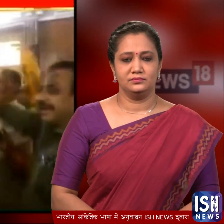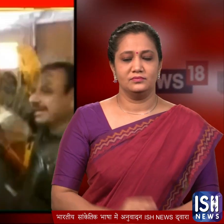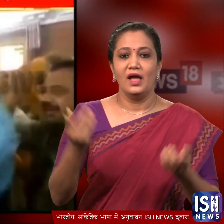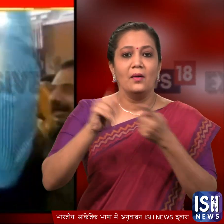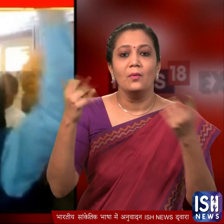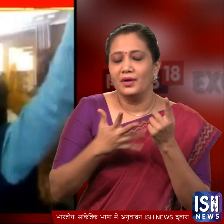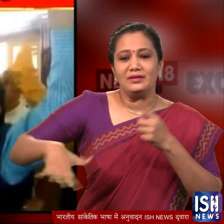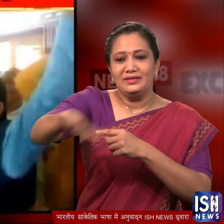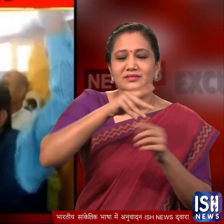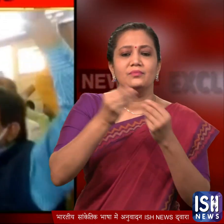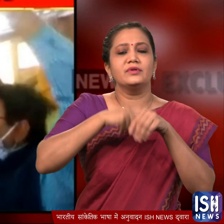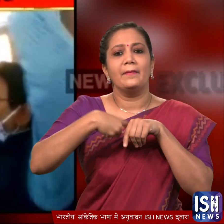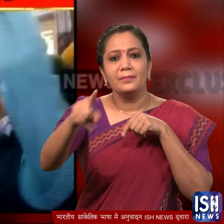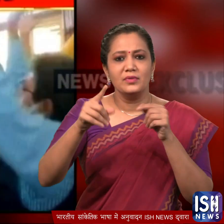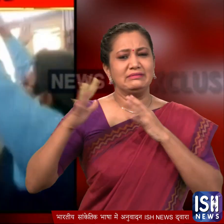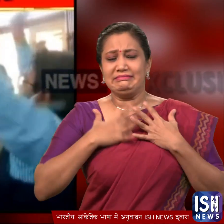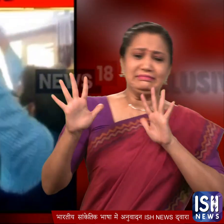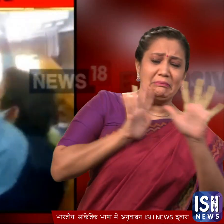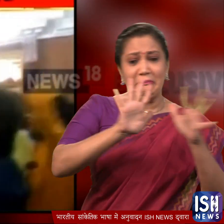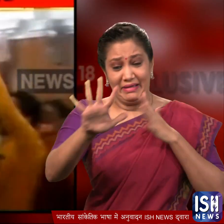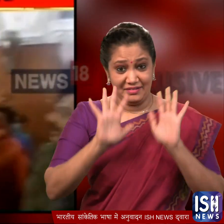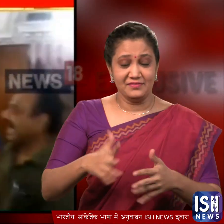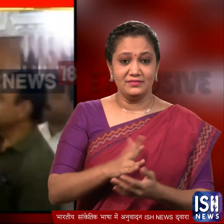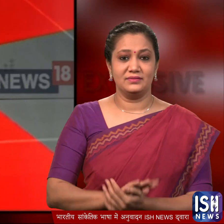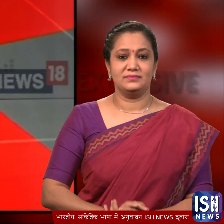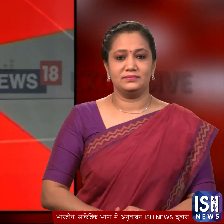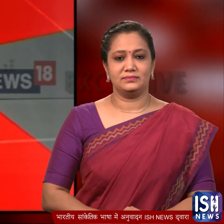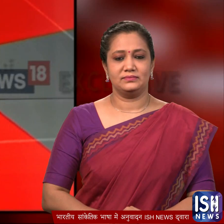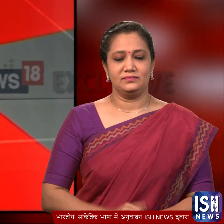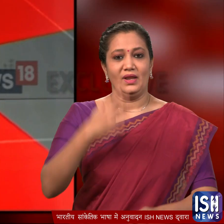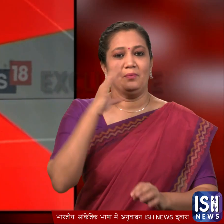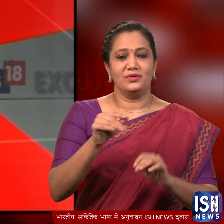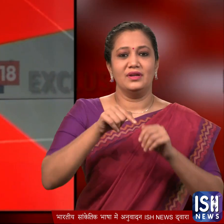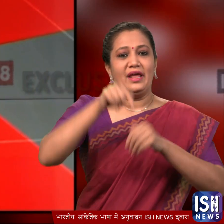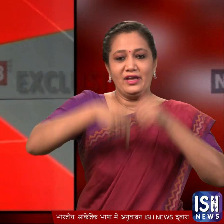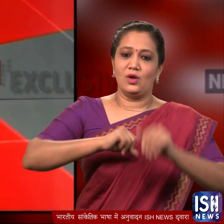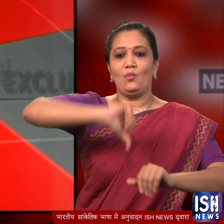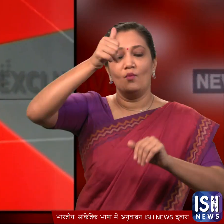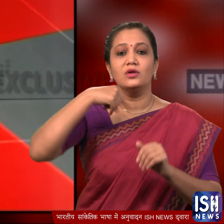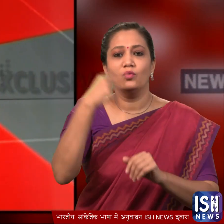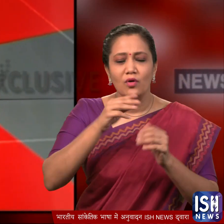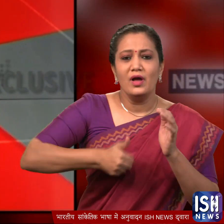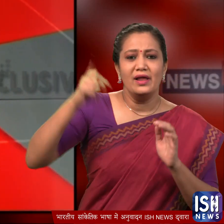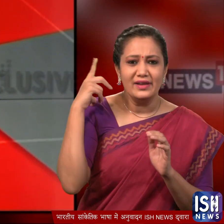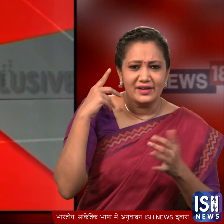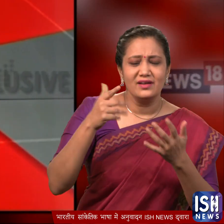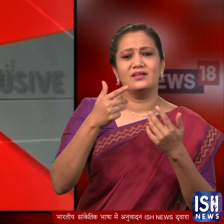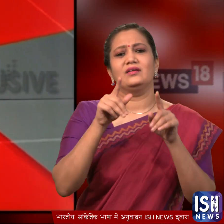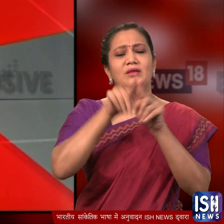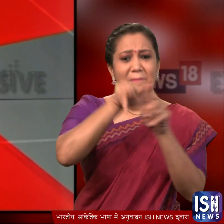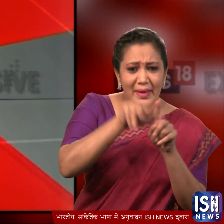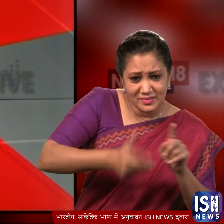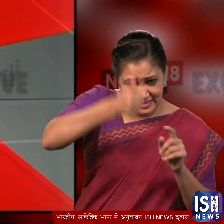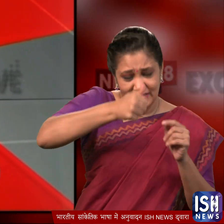इस हंगामे की वजह से सदन में कुछ देर के लिए धक्का मुक्की के हालात भी बन गए। सौभाग्य की बात है कि चुनाव जीतने वाले सभी नेता, चाहे वो नगर निगम